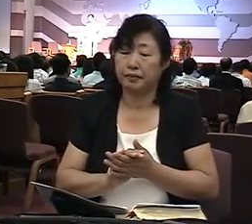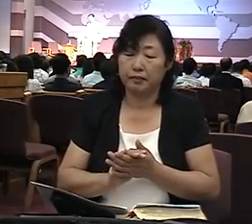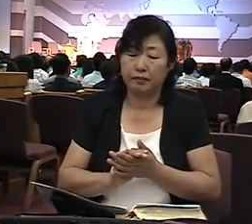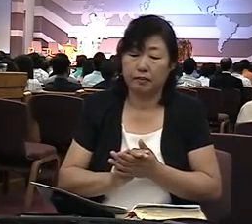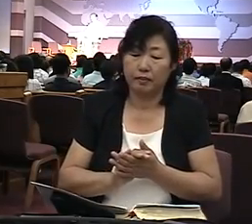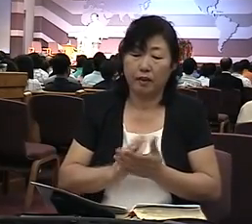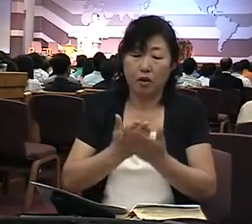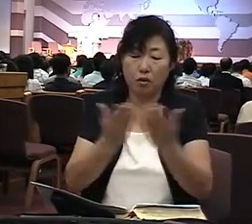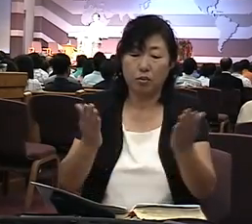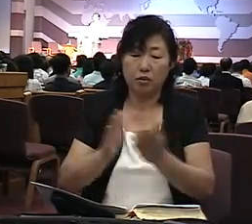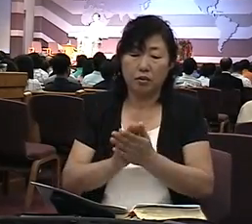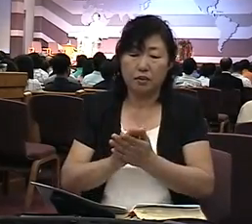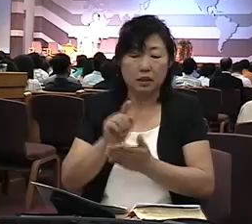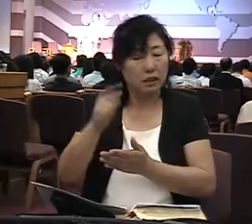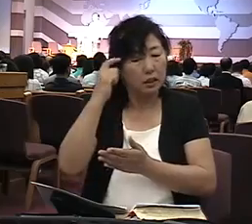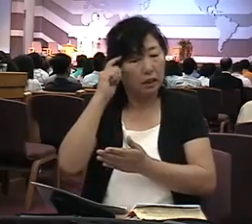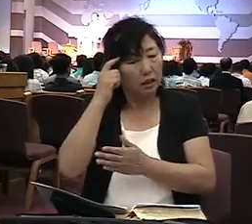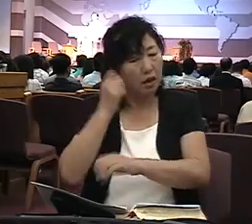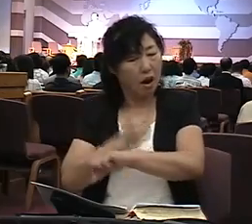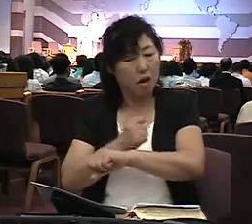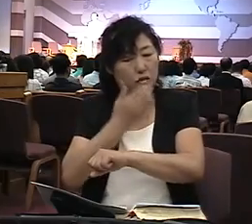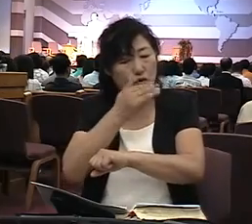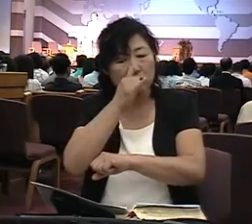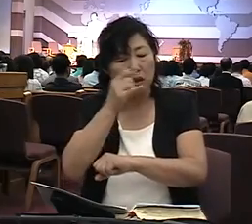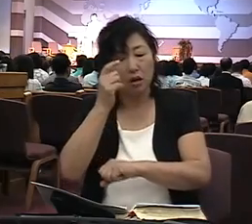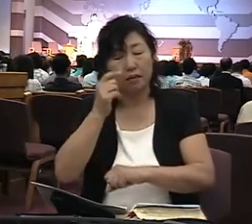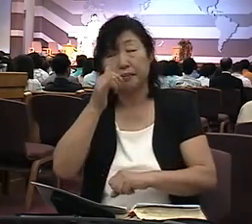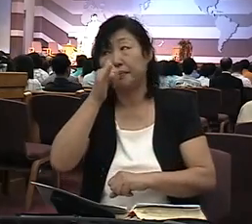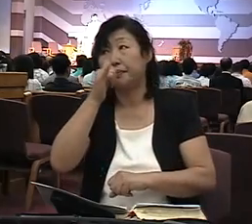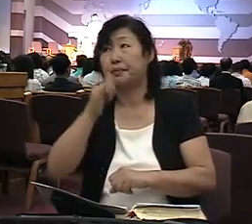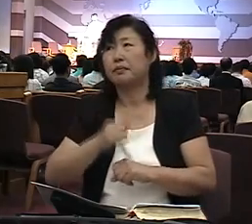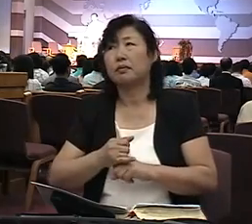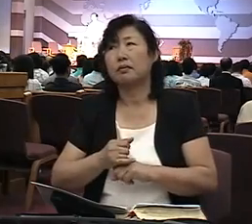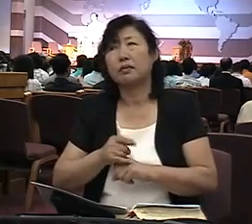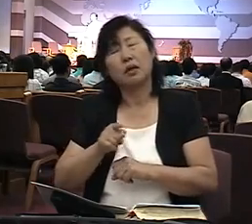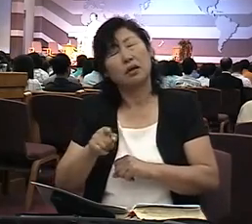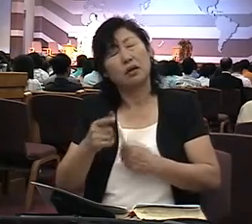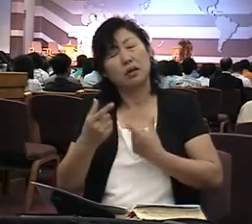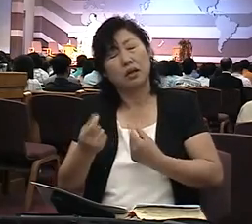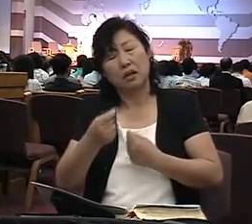여러분, 이런 생각을 할 수 있겠죠. 아이고, 이렇게 힘든 이민 생활에